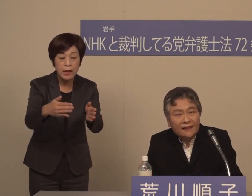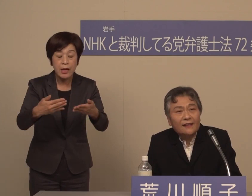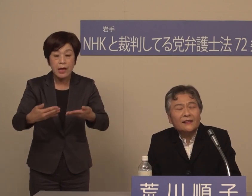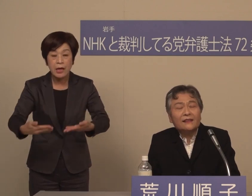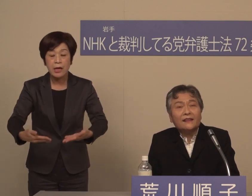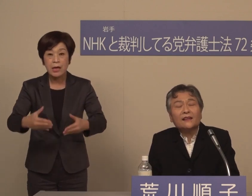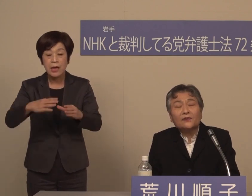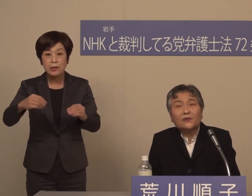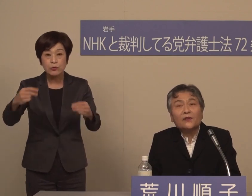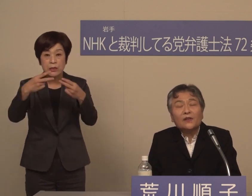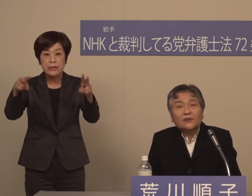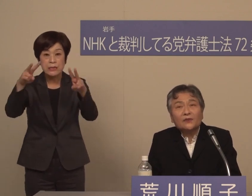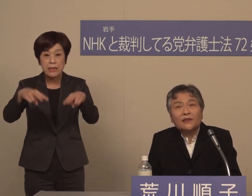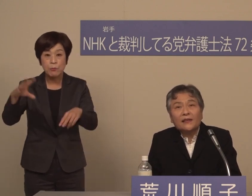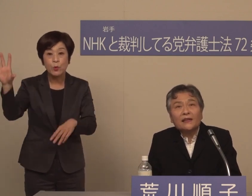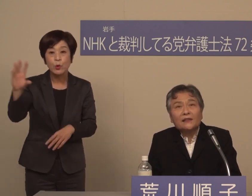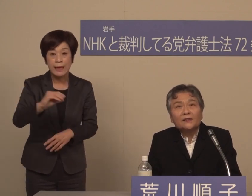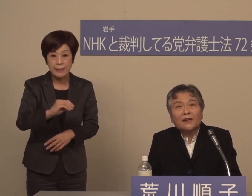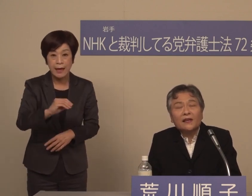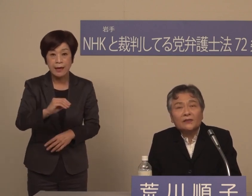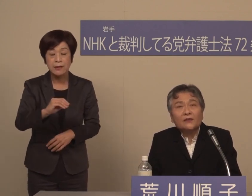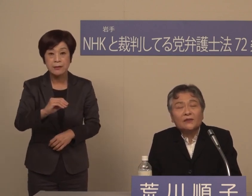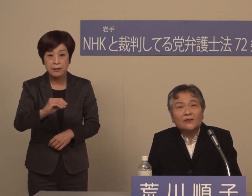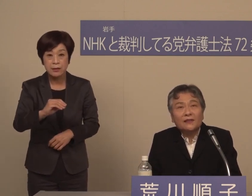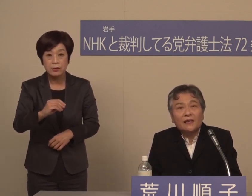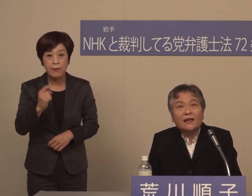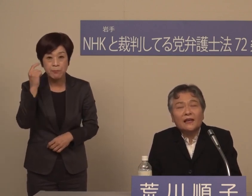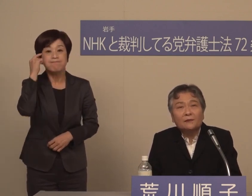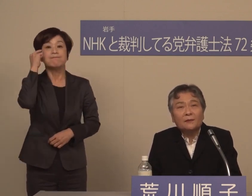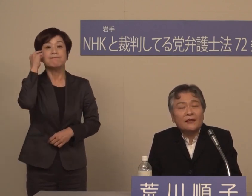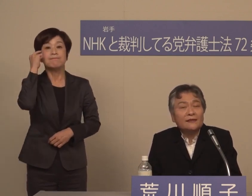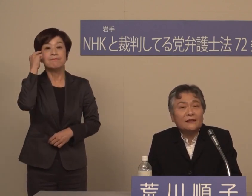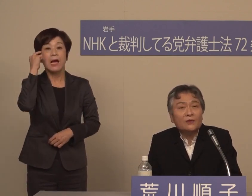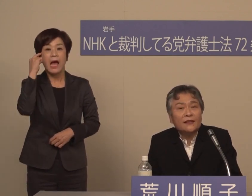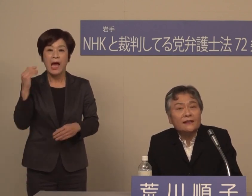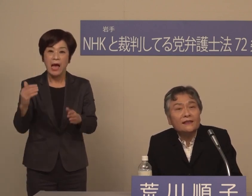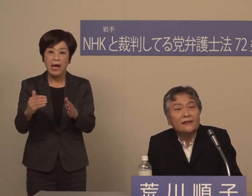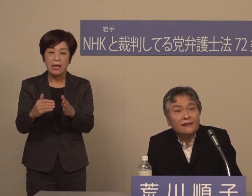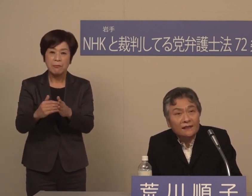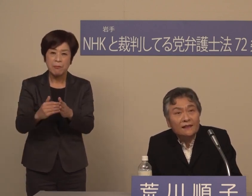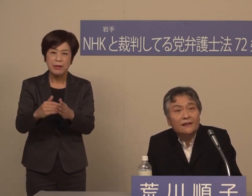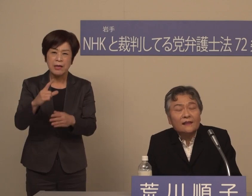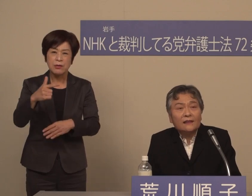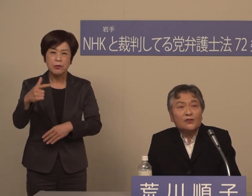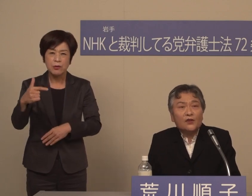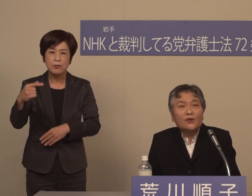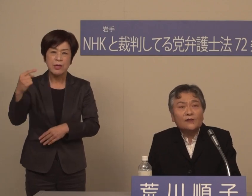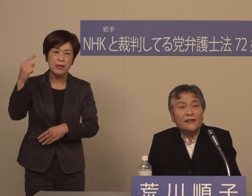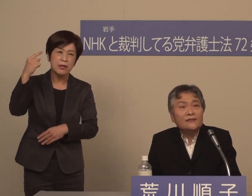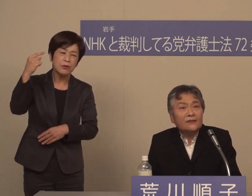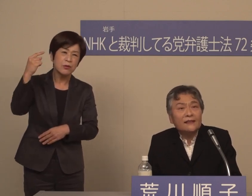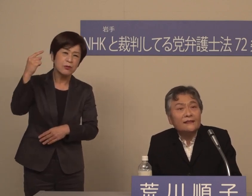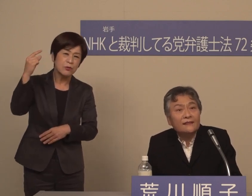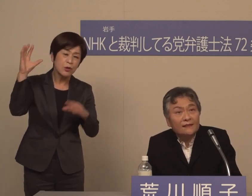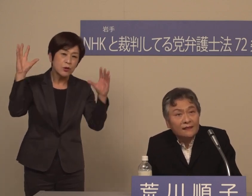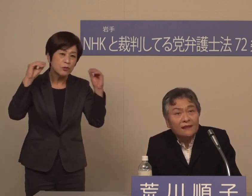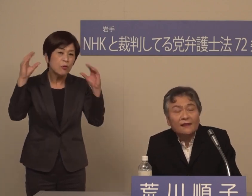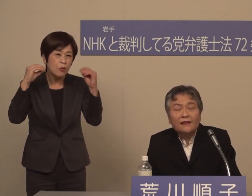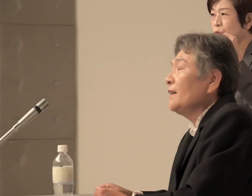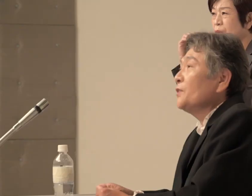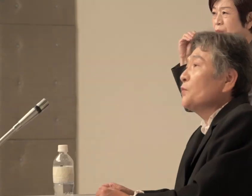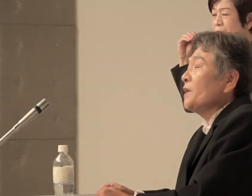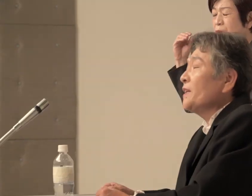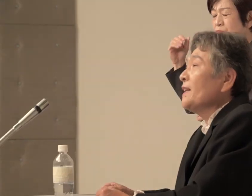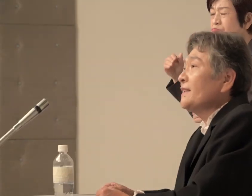ですだからあのそれで私はハッと気づいてあ今まで先導されてたんだな情報戦争だったんだ